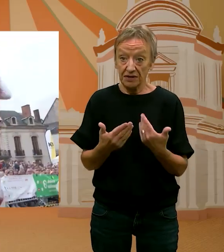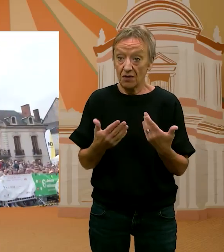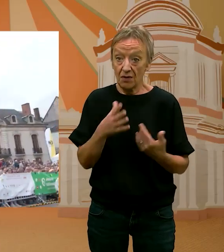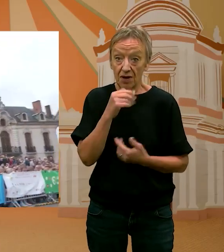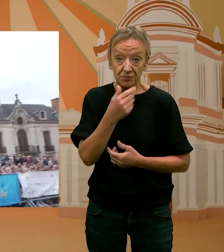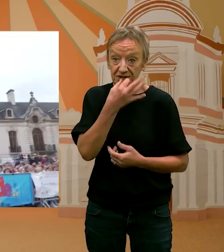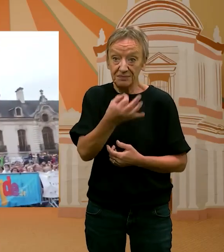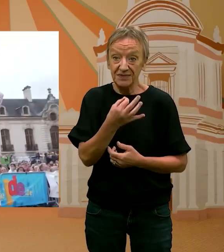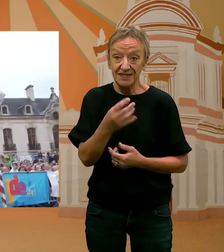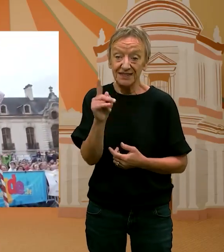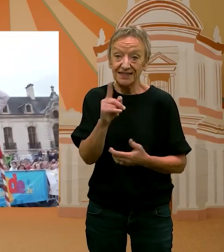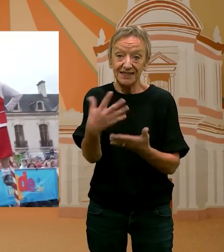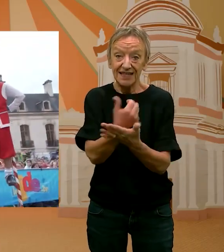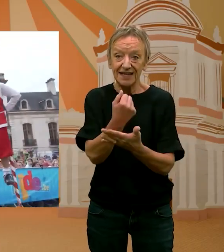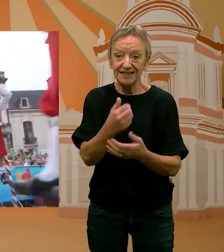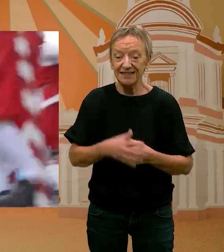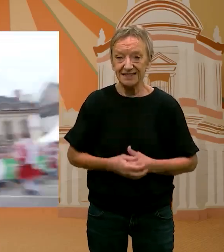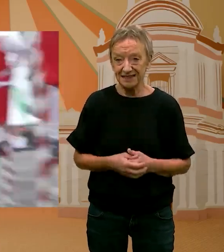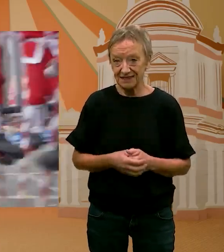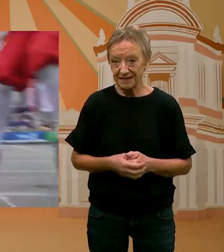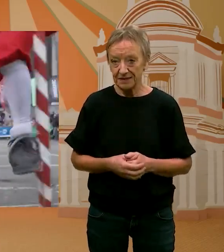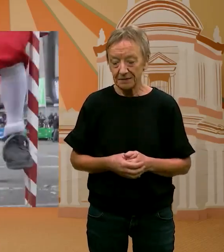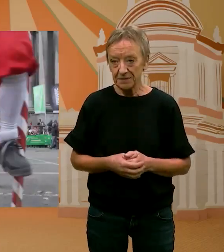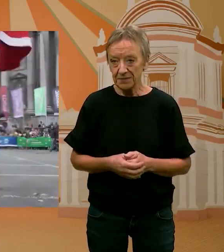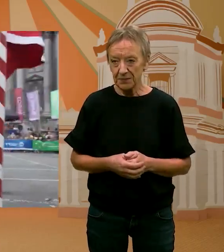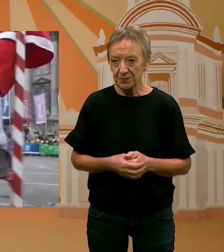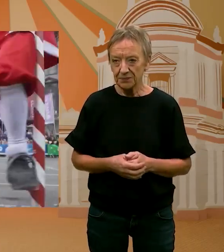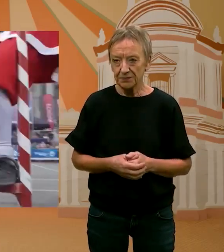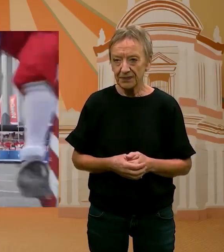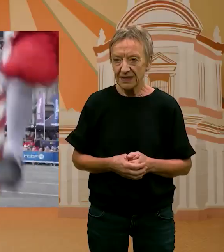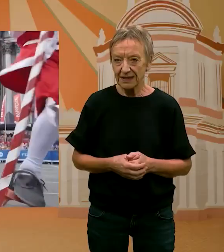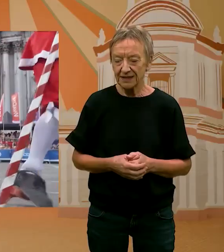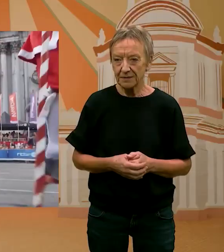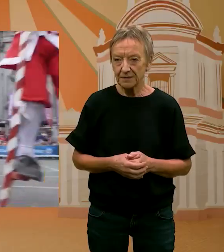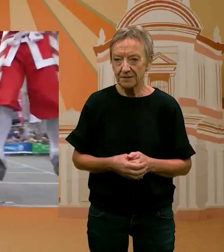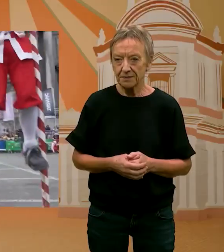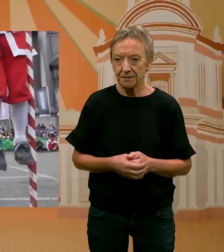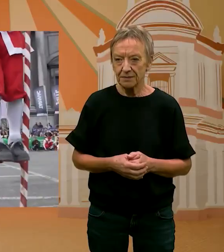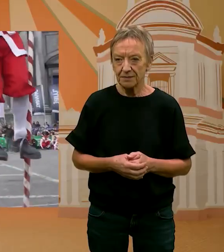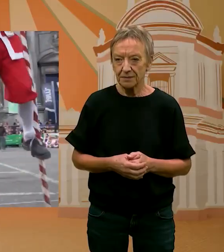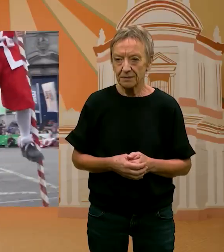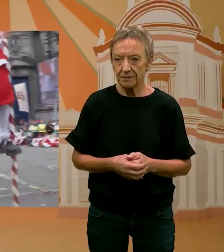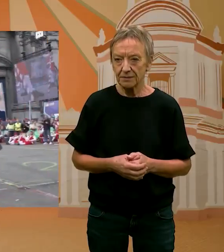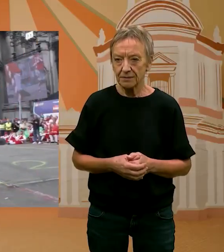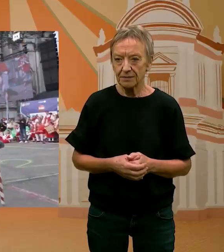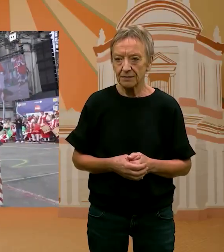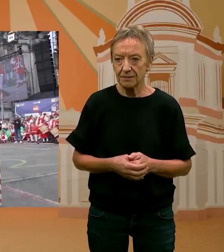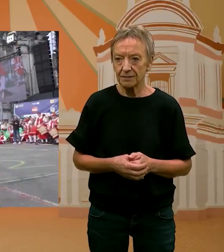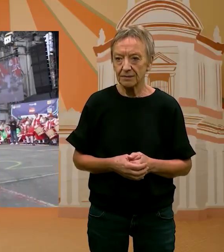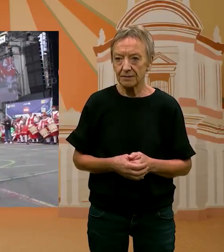que le binôme de Hugues Wilmar, c'est mon frère, c'est Julien Gobiet qui n'est pas présent cette année. Et donc du coup, Hugues se fait un peu, malheureusement un peu